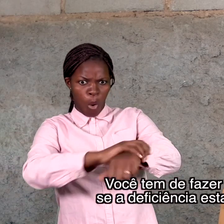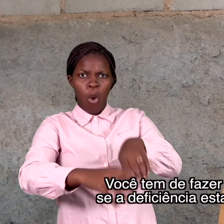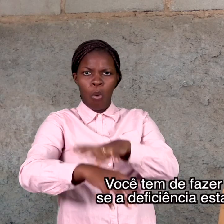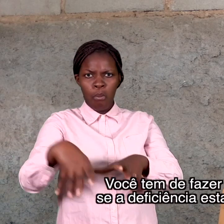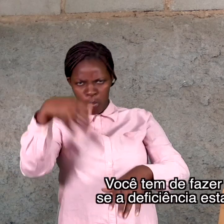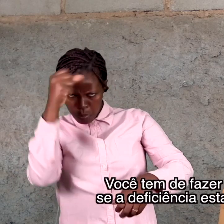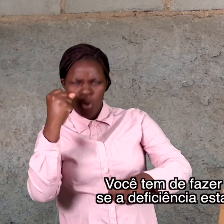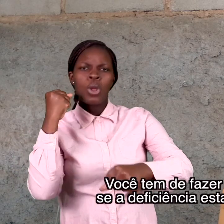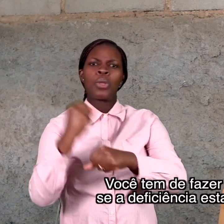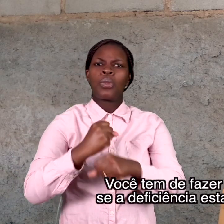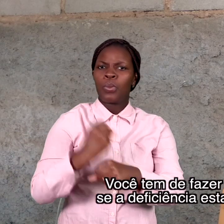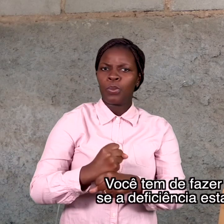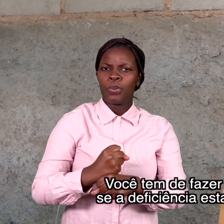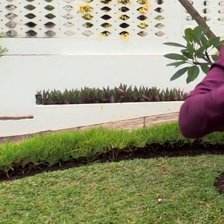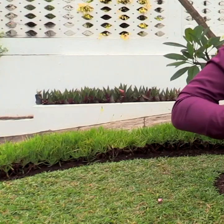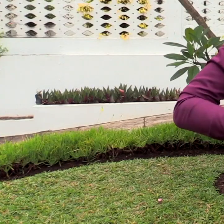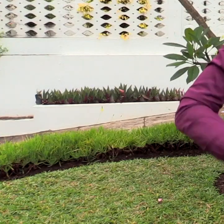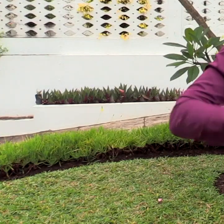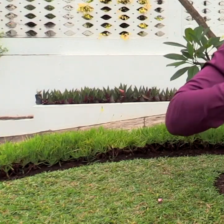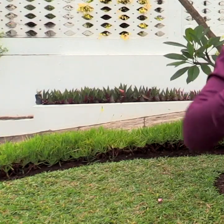é capaz de fazer alguma coisa.